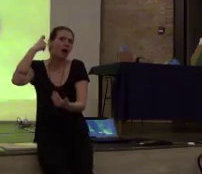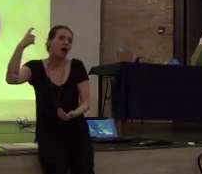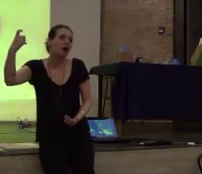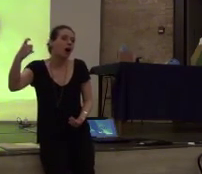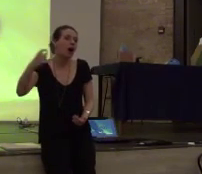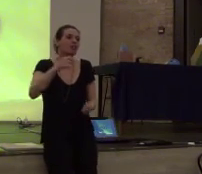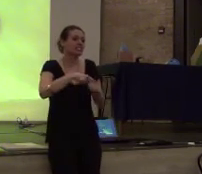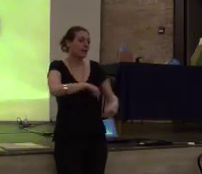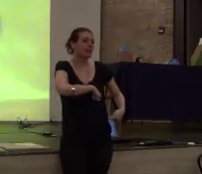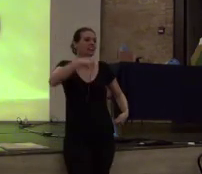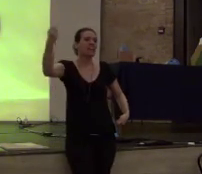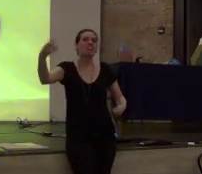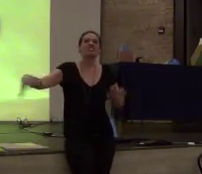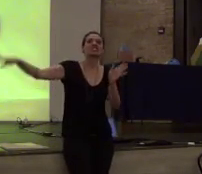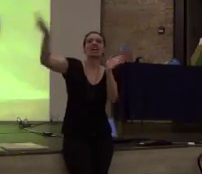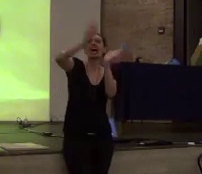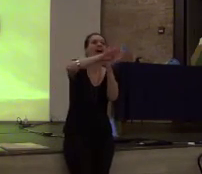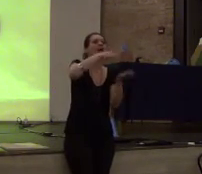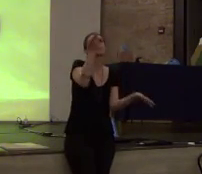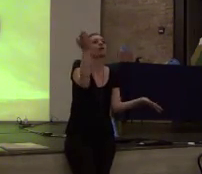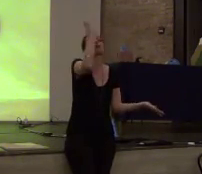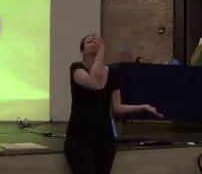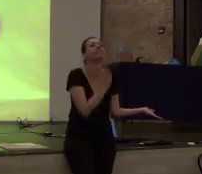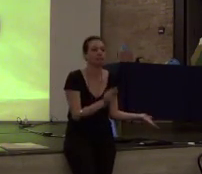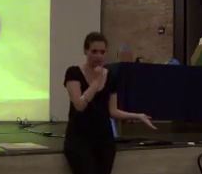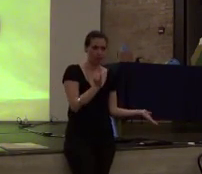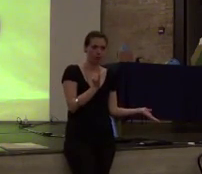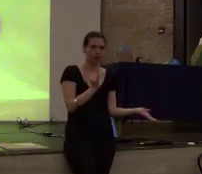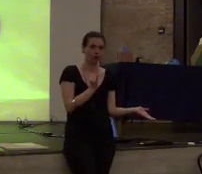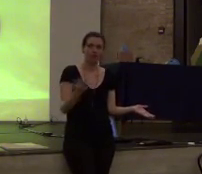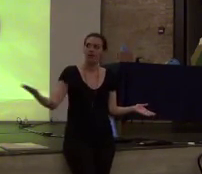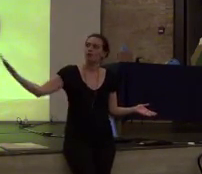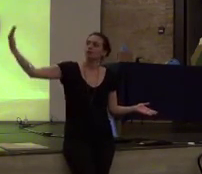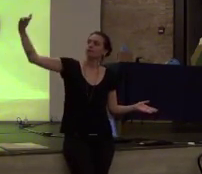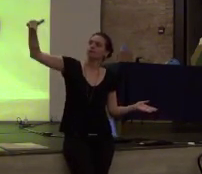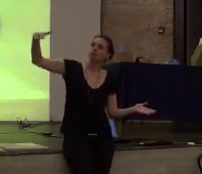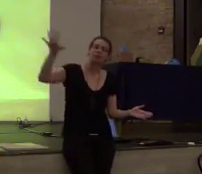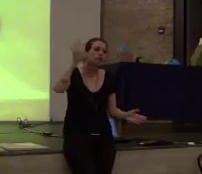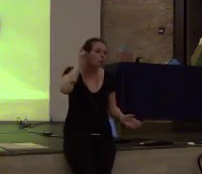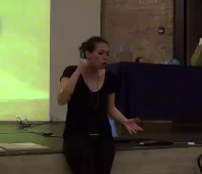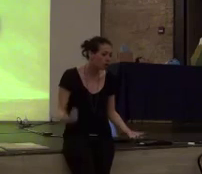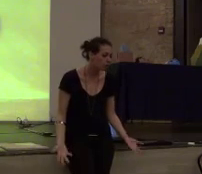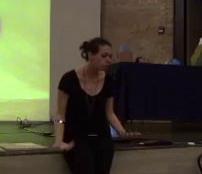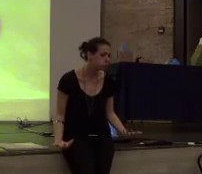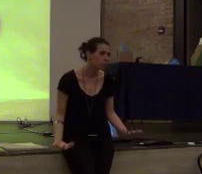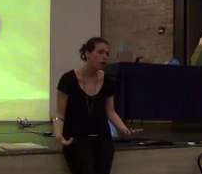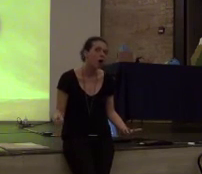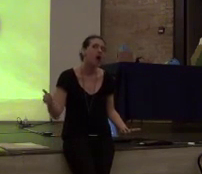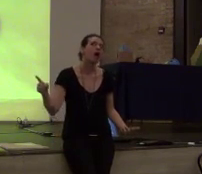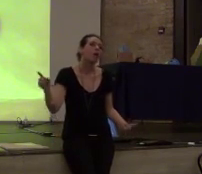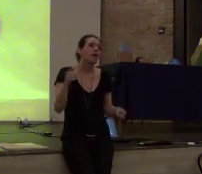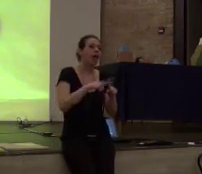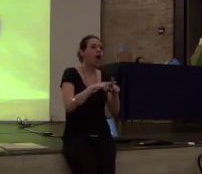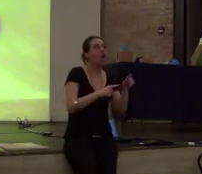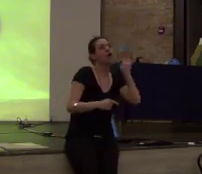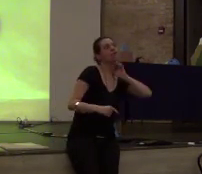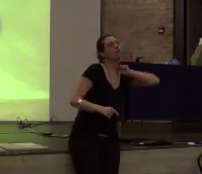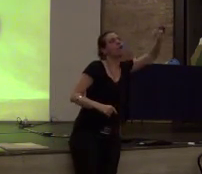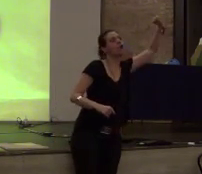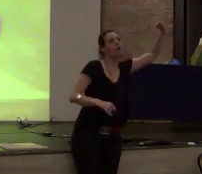gente pode, por exemplo, fazer o som de um barco chegando da conquista do